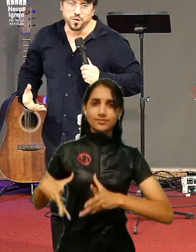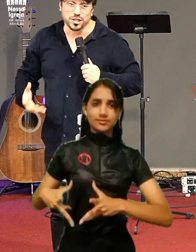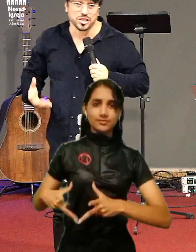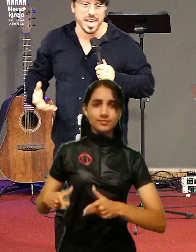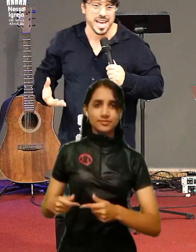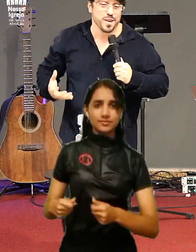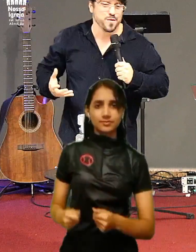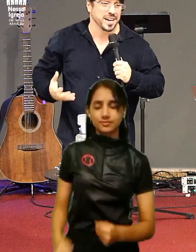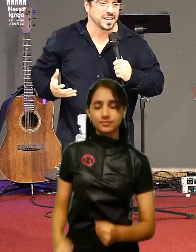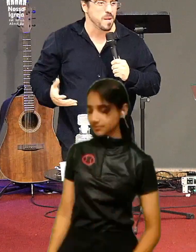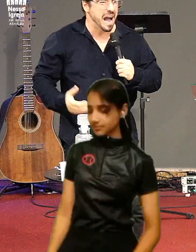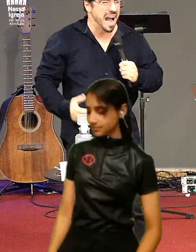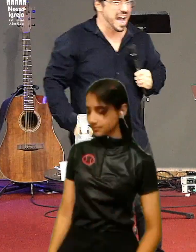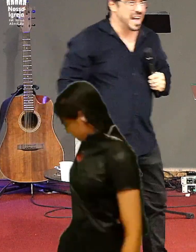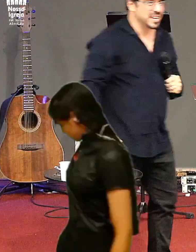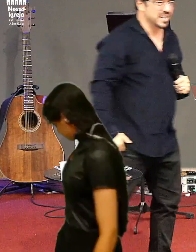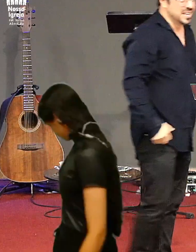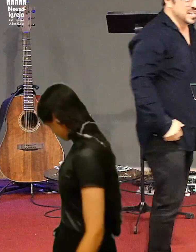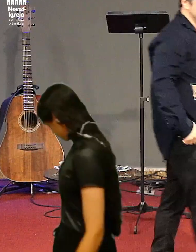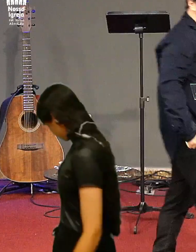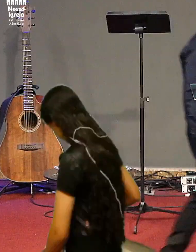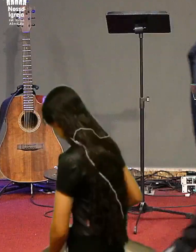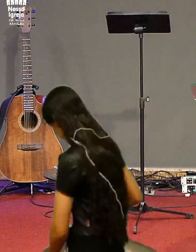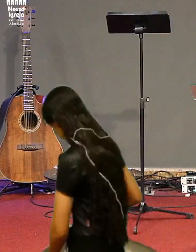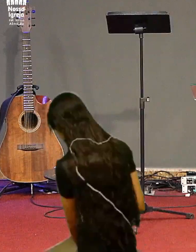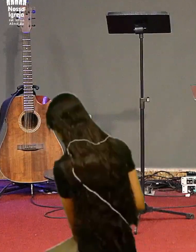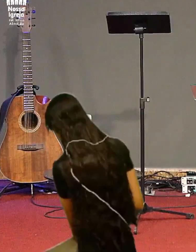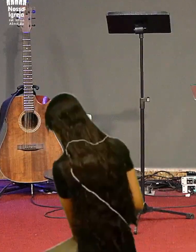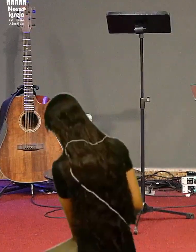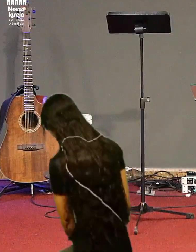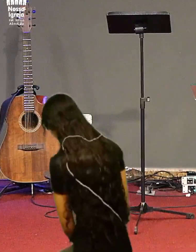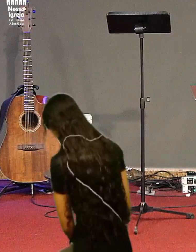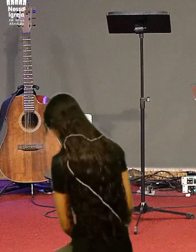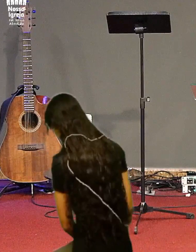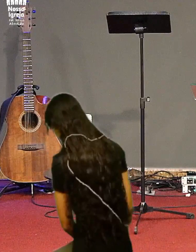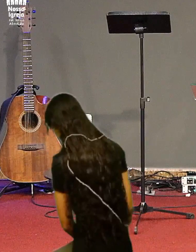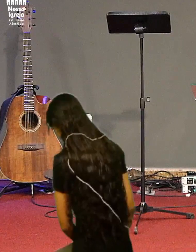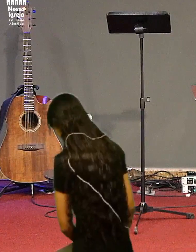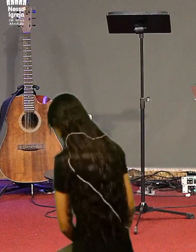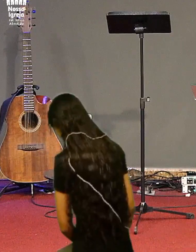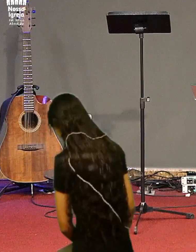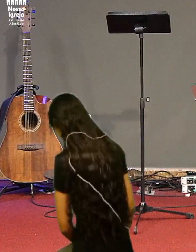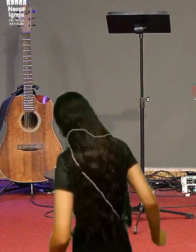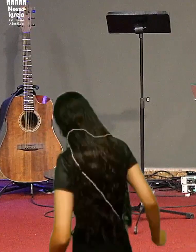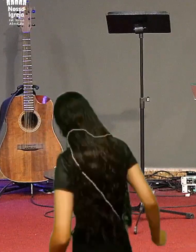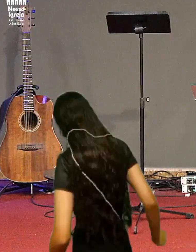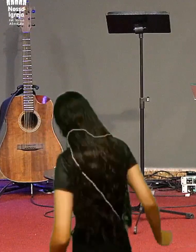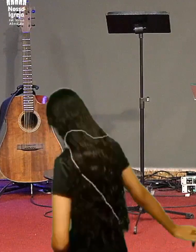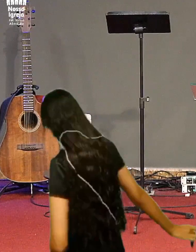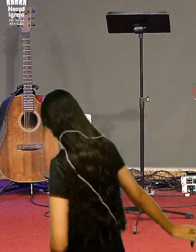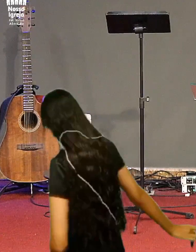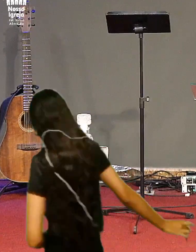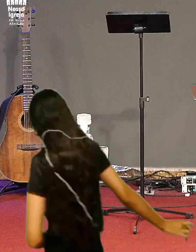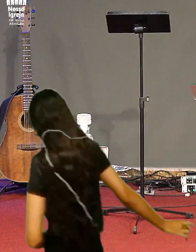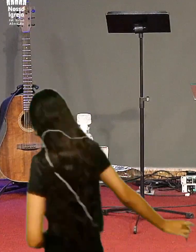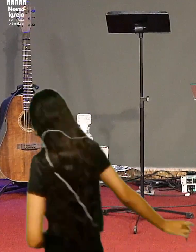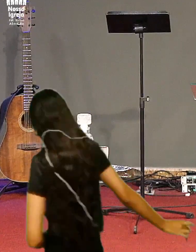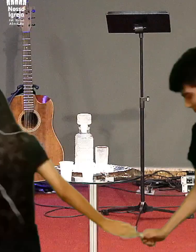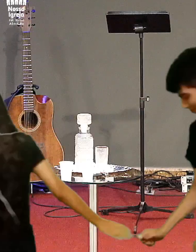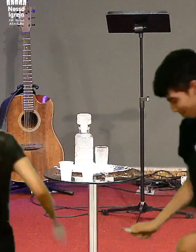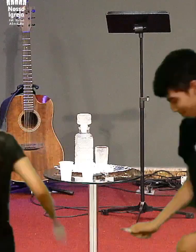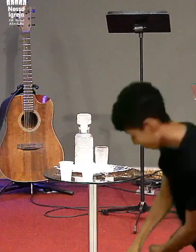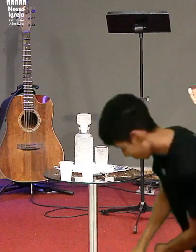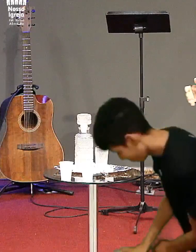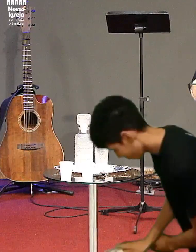É você que vai clamar. É você que vai orar para que a vida entre nessas pessoas. Eu falei